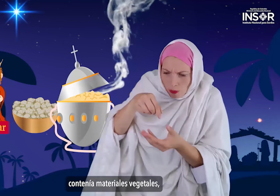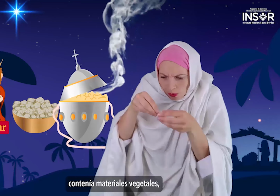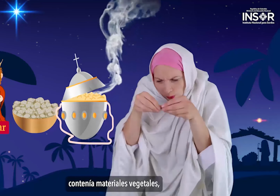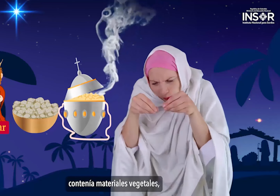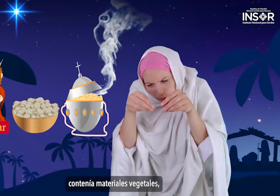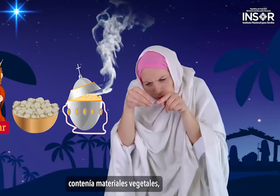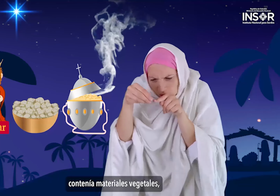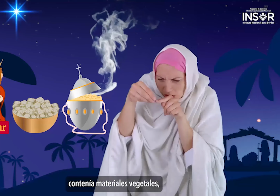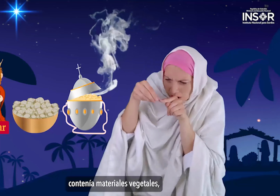vegetales